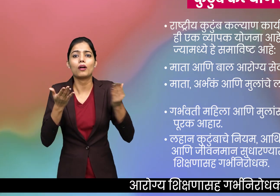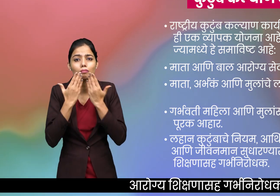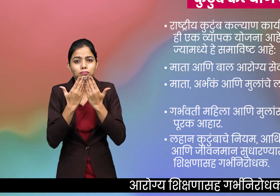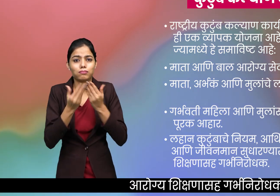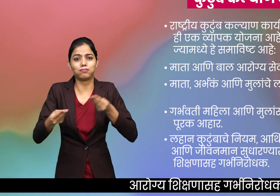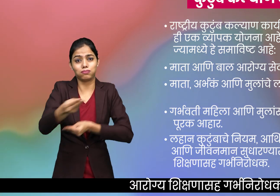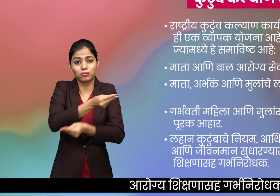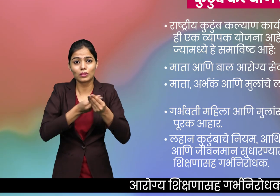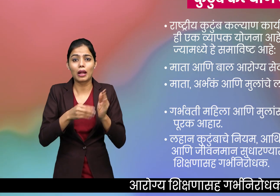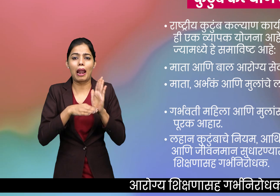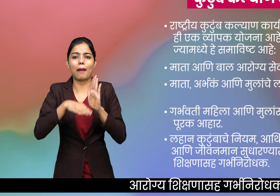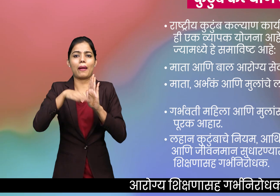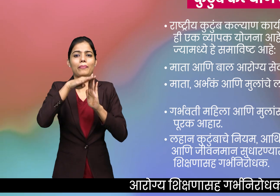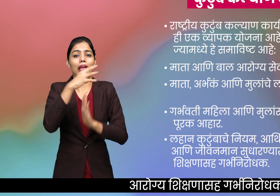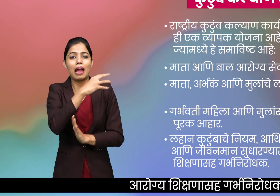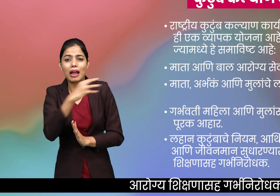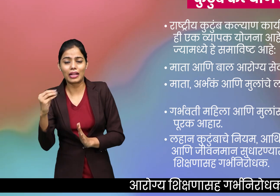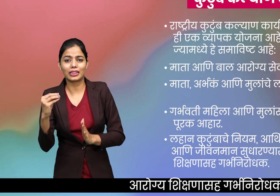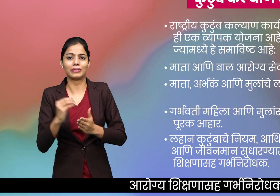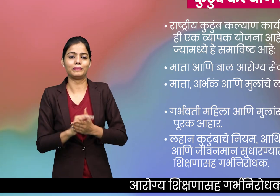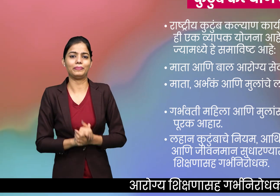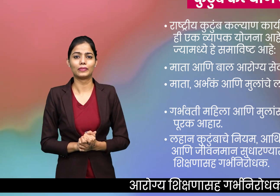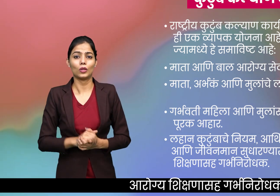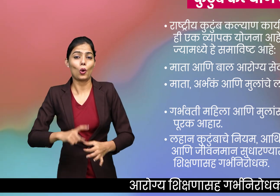आरोग्य शिक्षणासह गर्भनिरोधक.